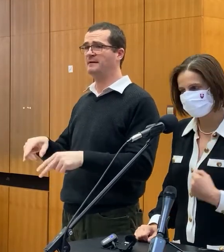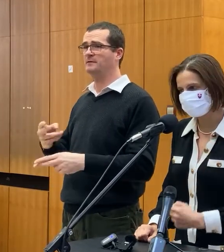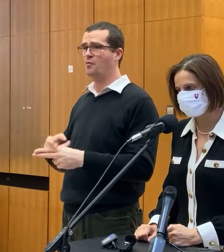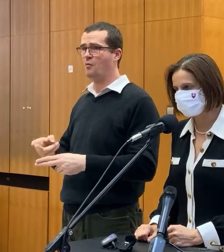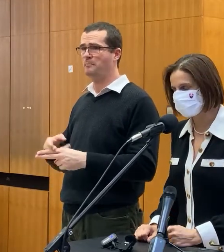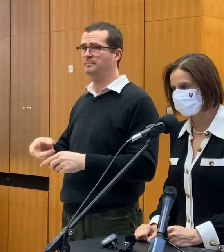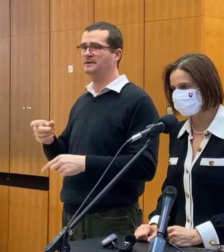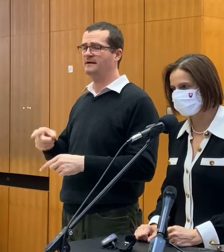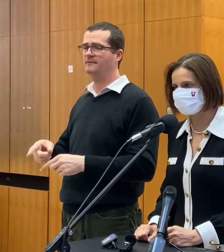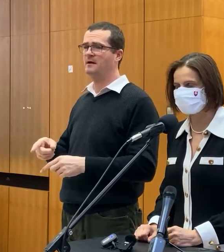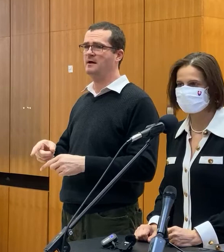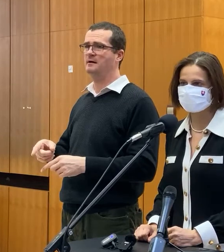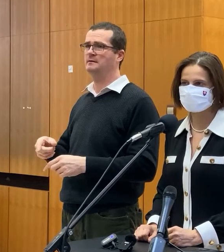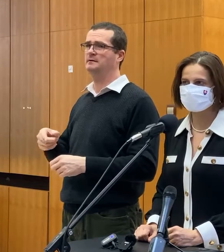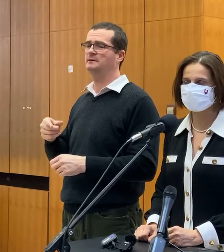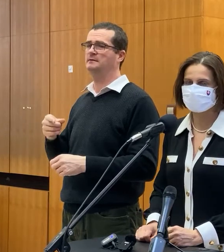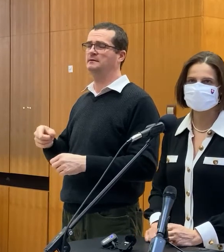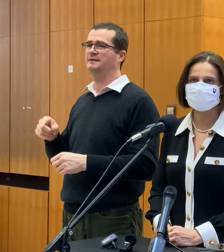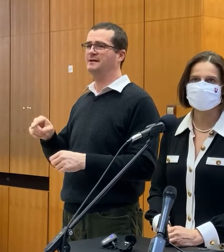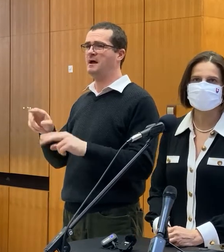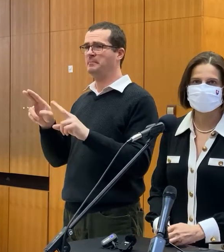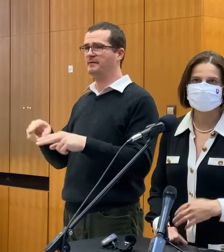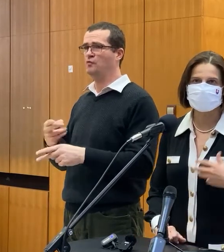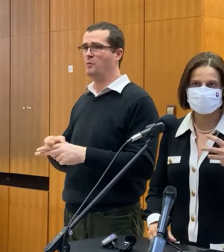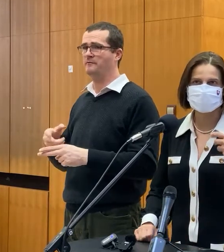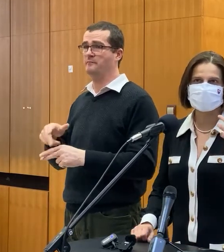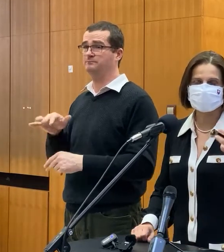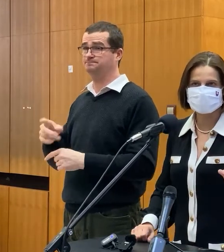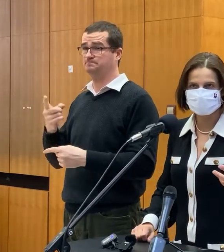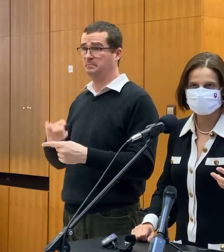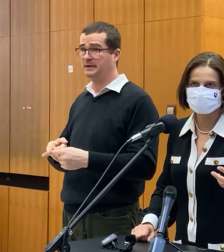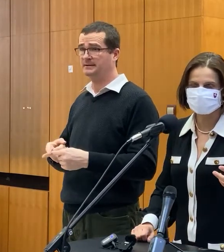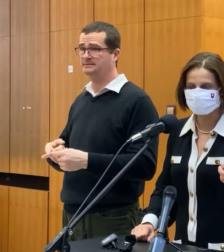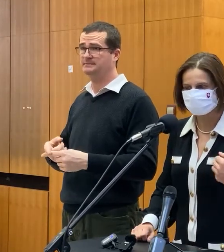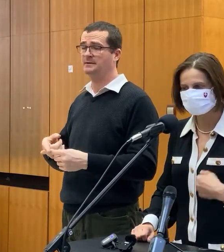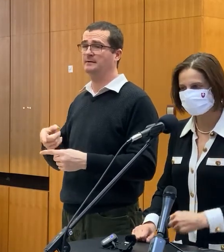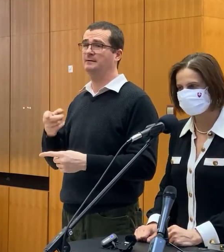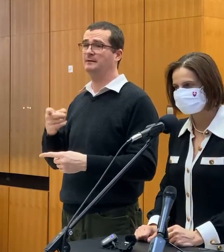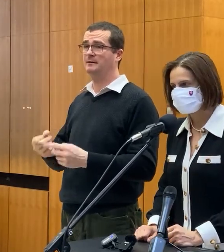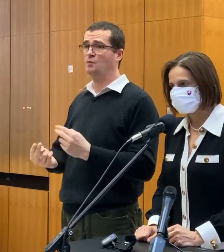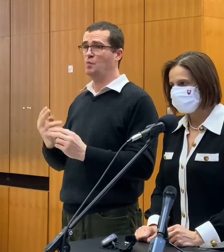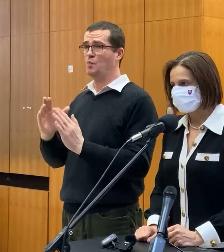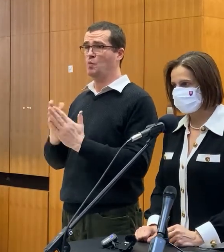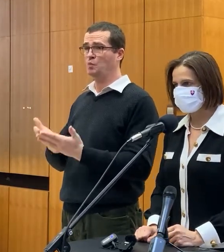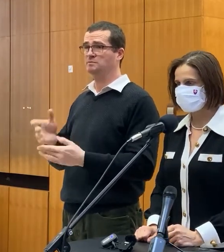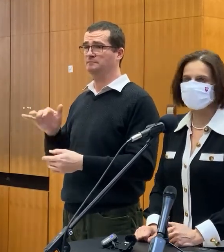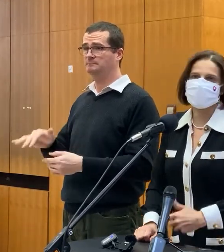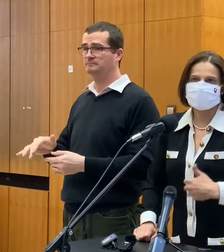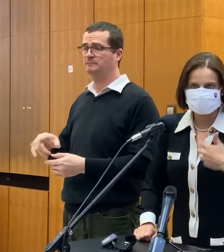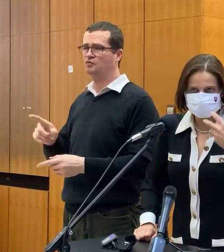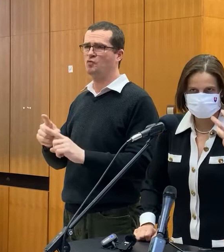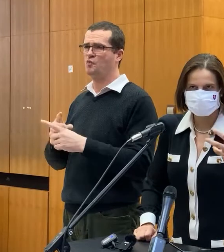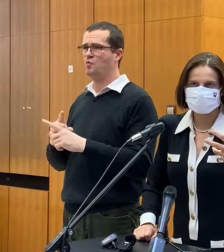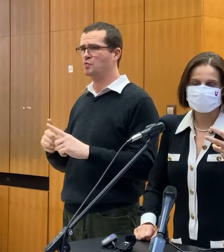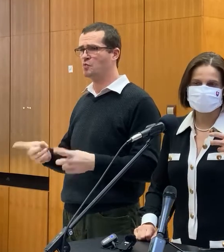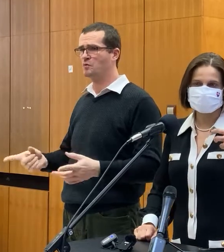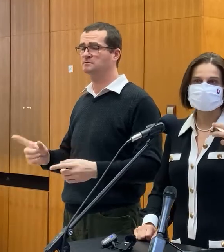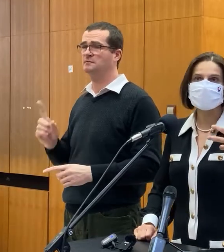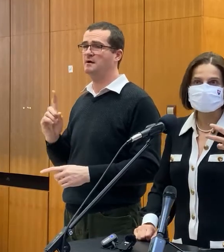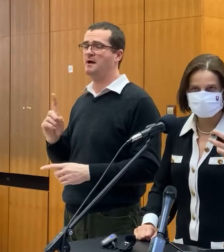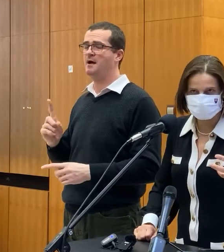úpravy, kde takáto právna úprava je už konkrétnejšia aj v tých jednotlivých ústavách, tak je to rôzne.